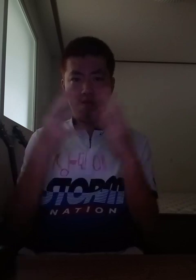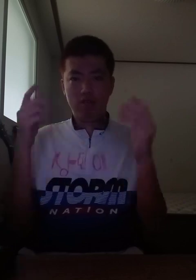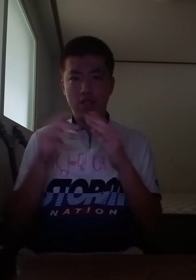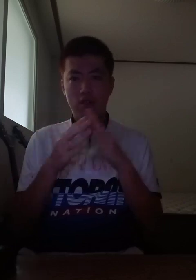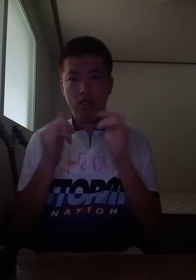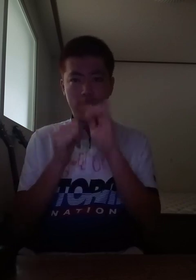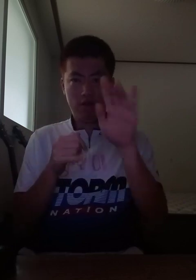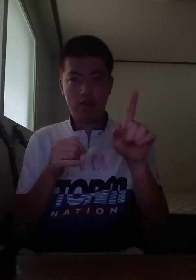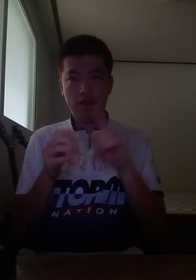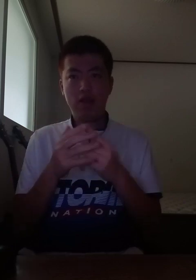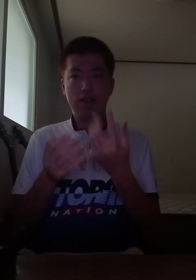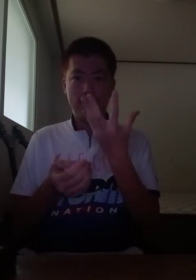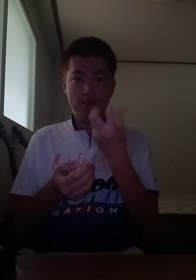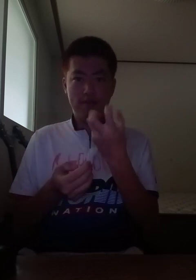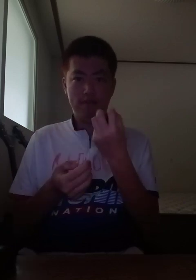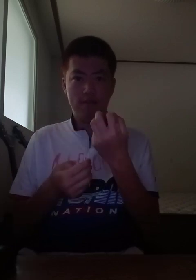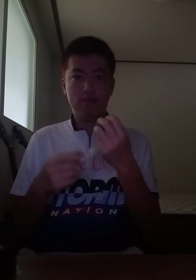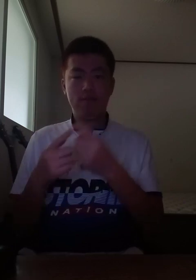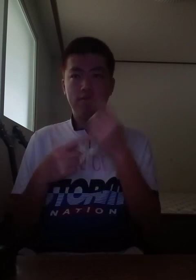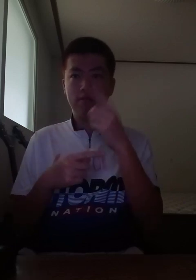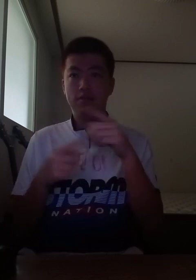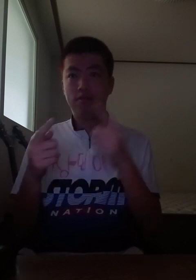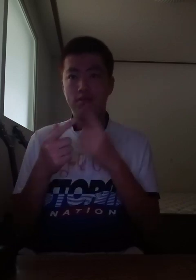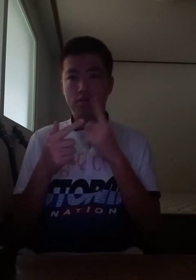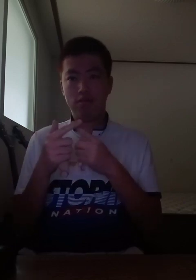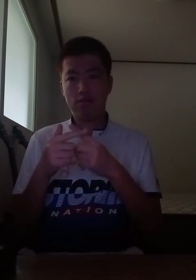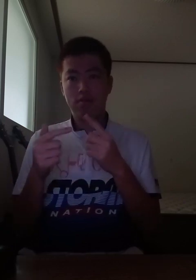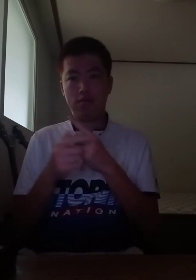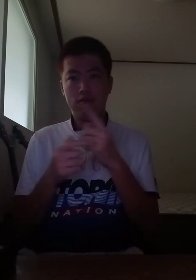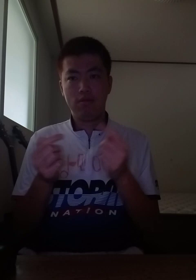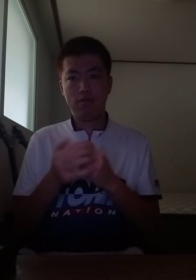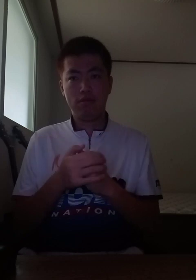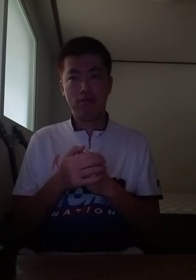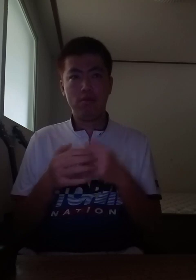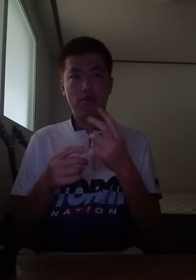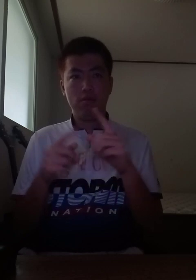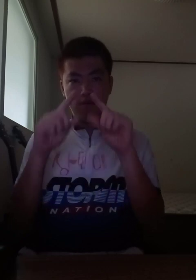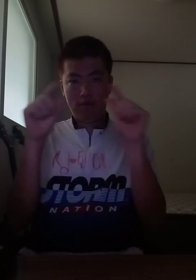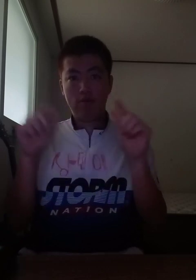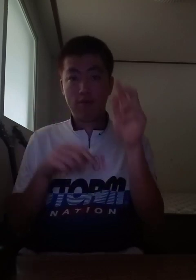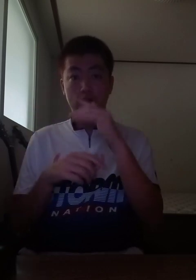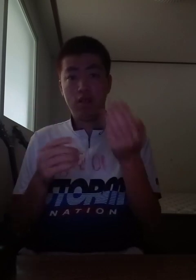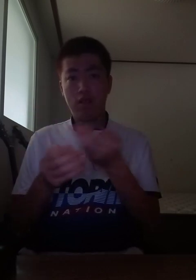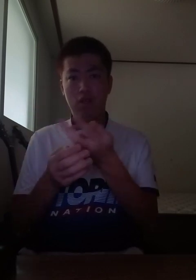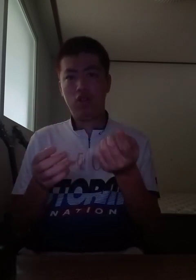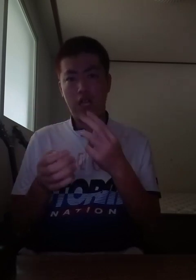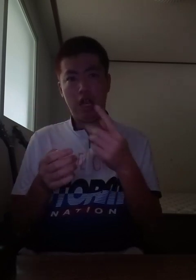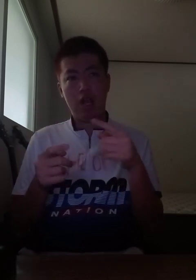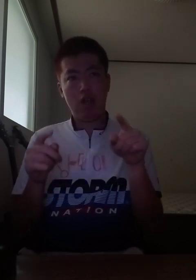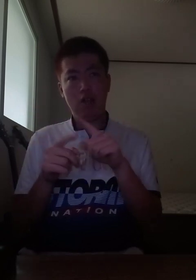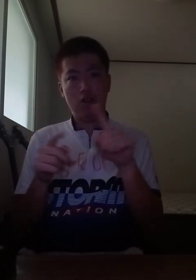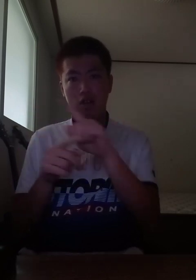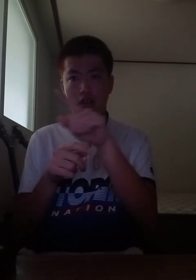부착이 되어 있습니다. 그런데 이 비상벨이 재구시를 못하는 경우가 많다고 하는군요. 오늘 밀착 카메라에서는 강신우 기자가 현장에